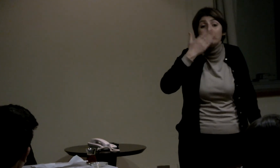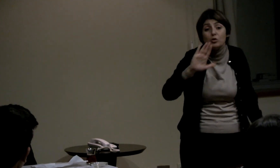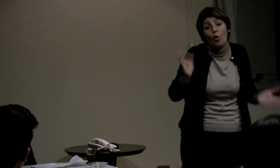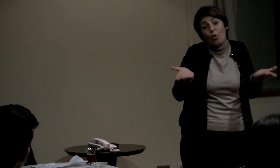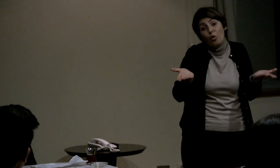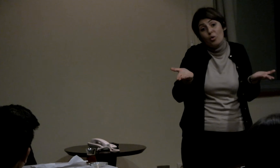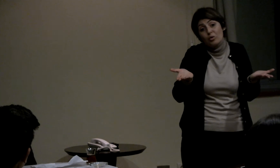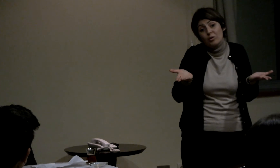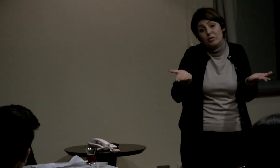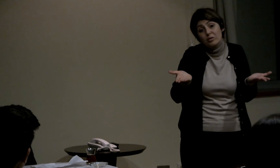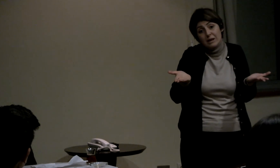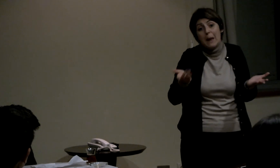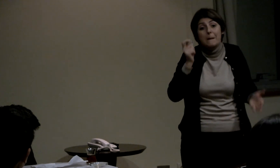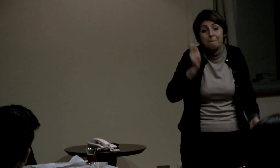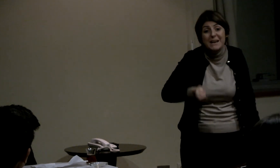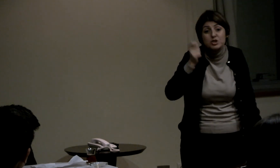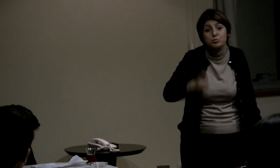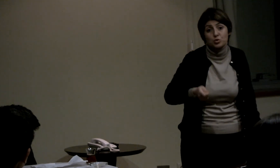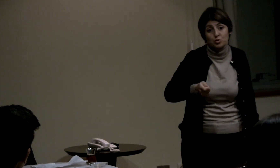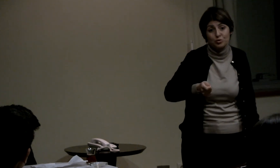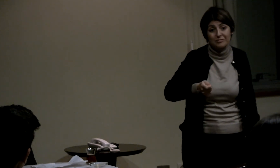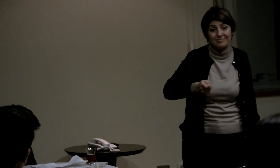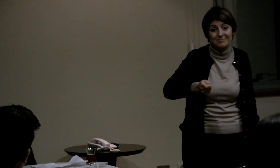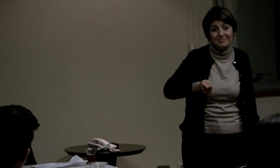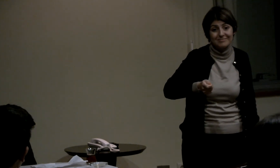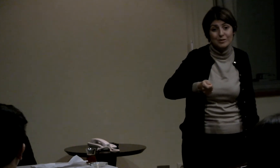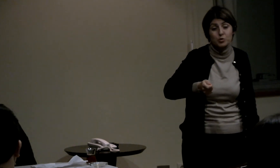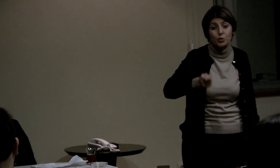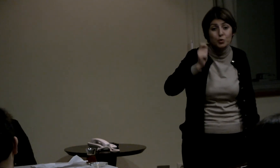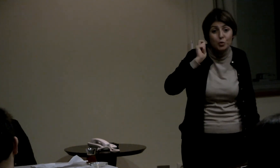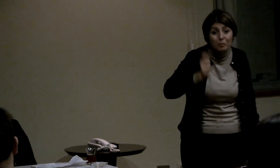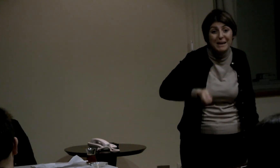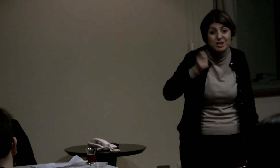yok. Mecbur. Zorunlu. Mecbur.